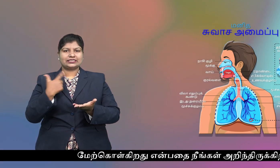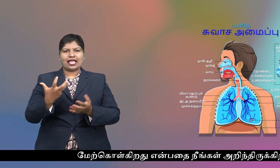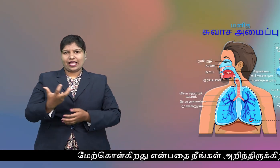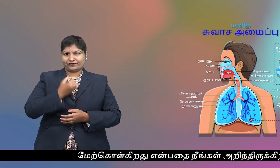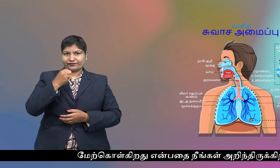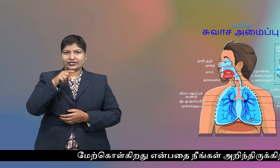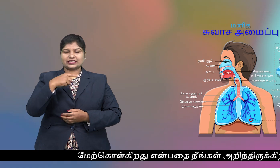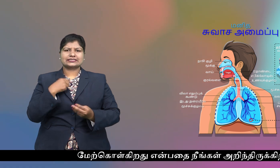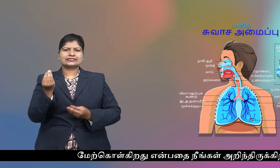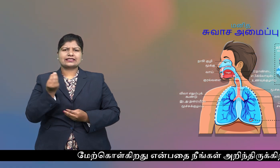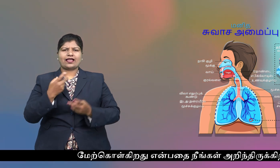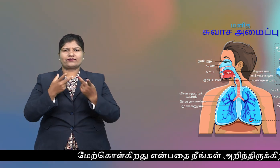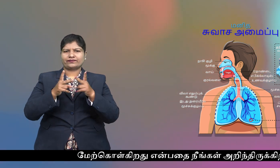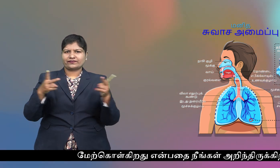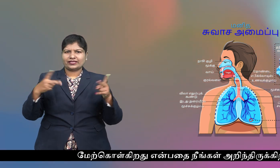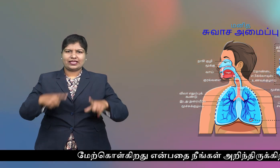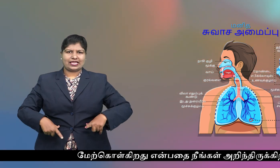நீங்கள் அறிந்திருந்தீர்கள்.